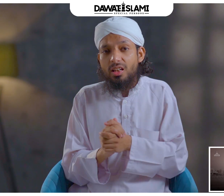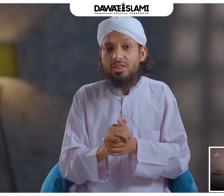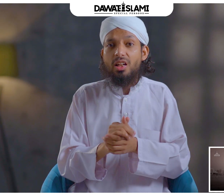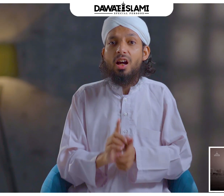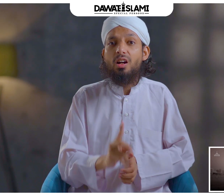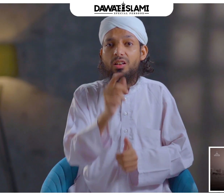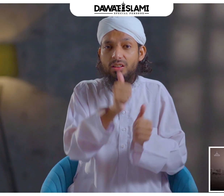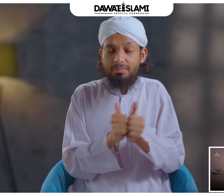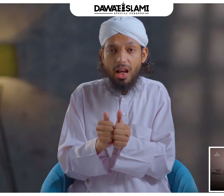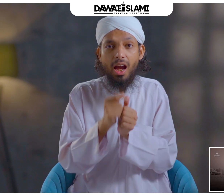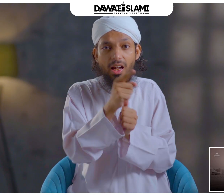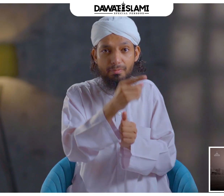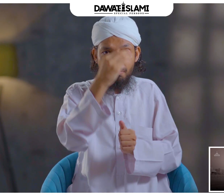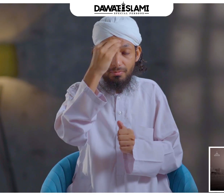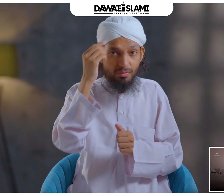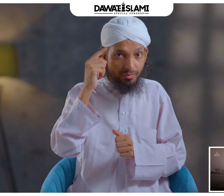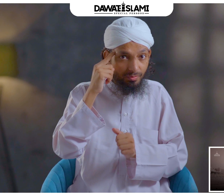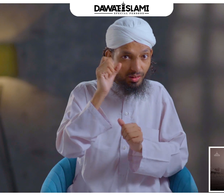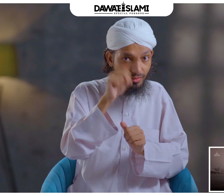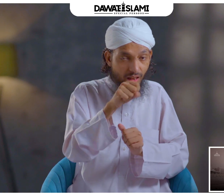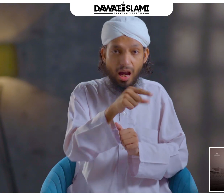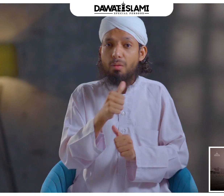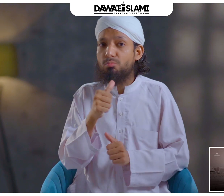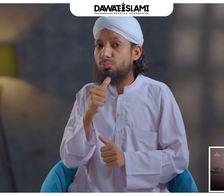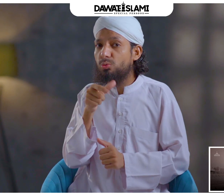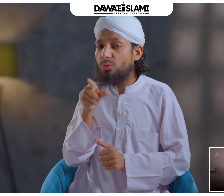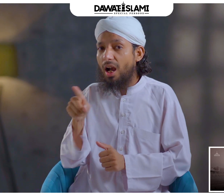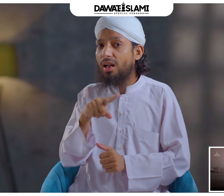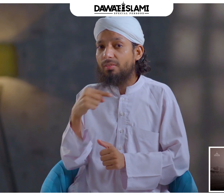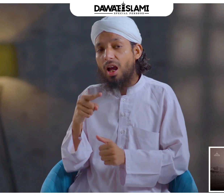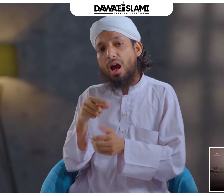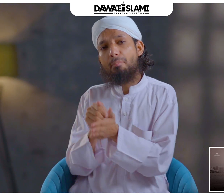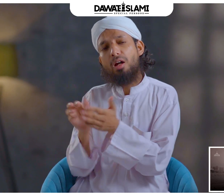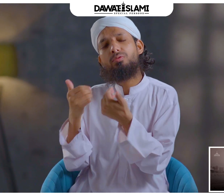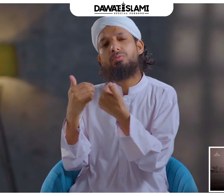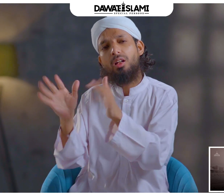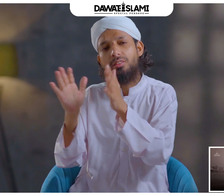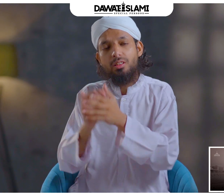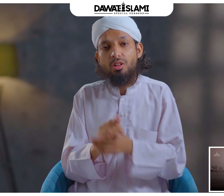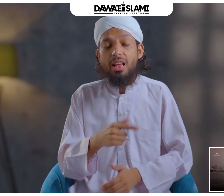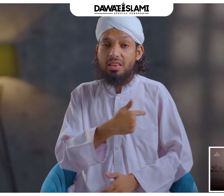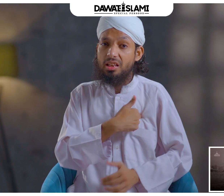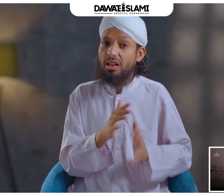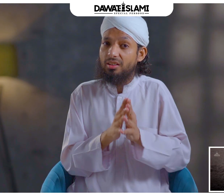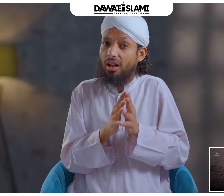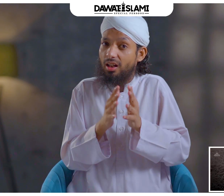دے کہ ان میں اتنا بھی جذبہ رحم نہیں تھا کہ واپس لوٹ کر آنے والے مجرم کو معافی کر دیتے۔ یا